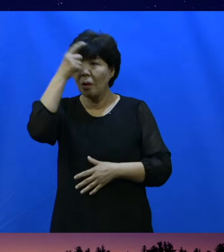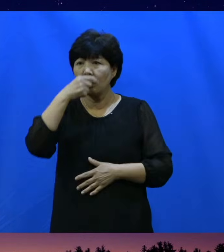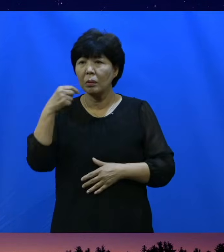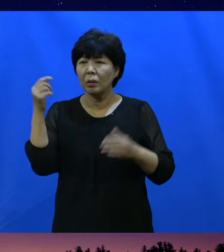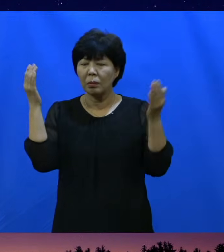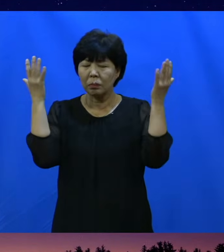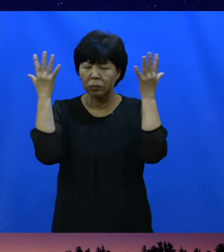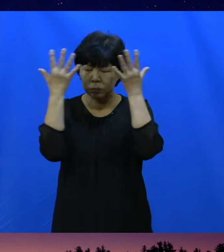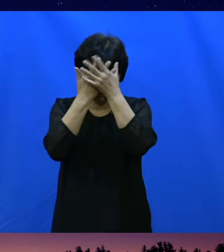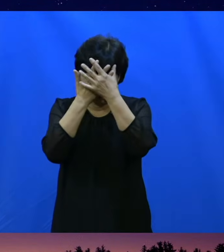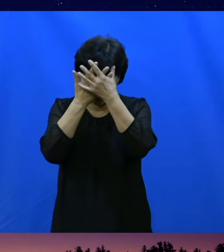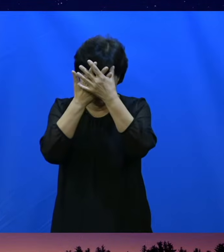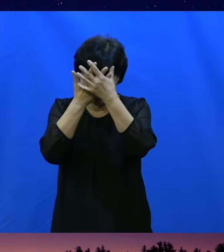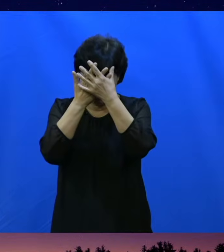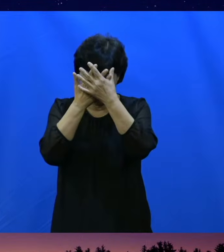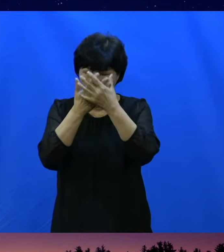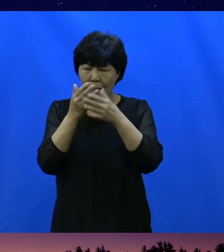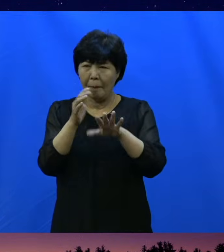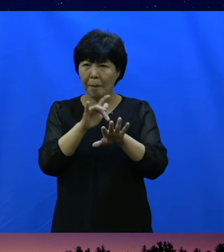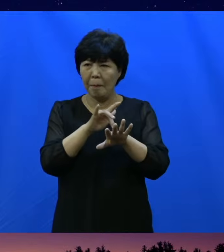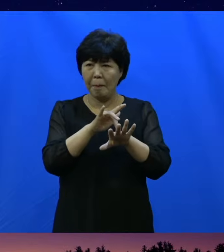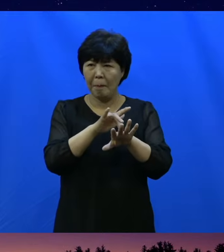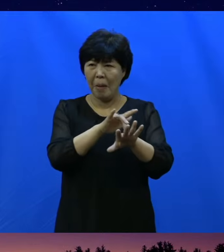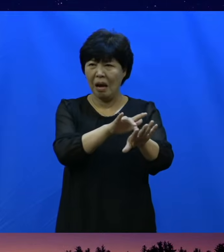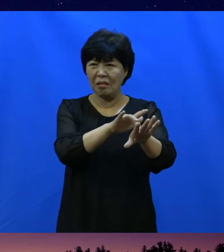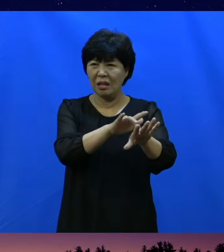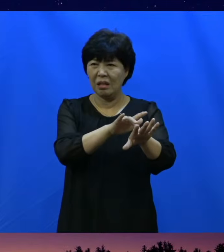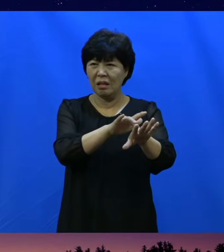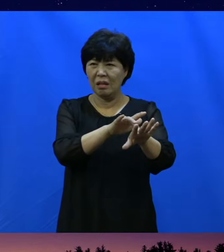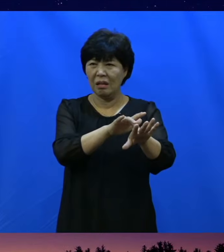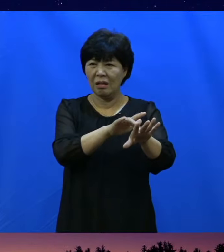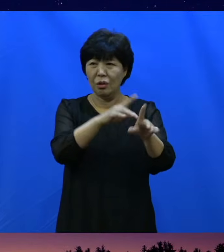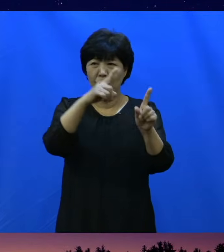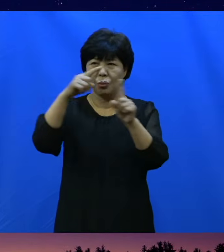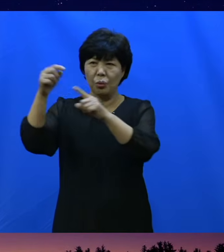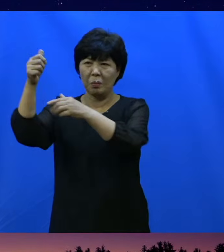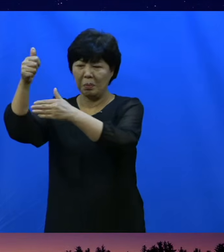가버렸어요. 마귀의 화살이 얼마나 무서운지.